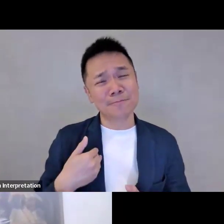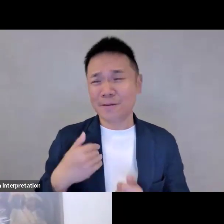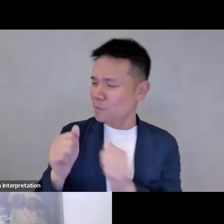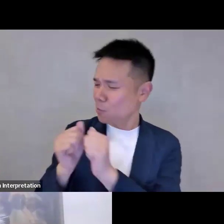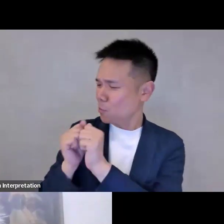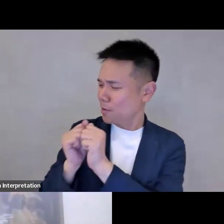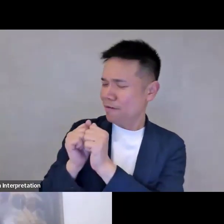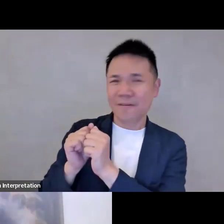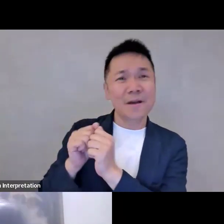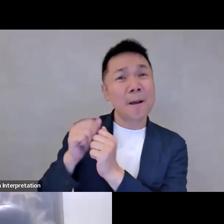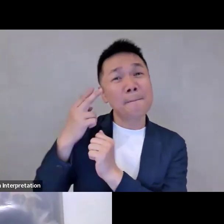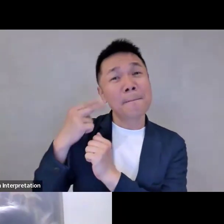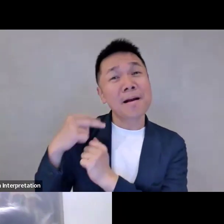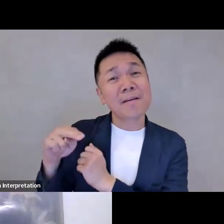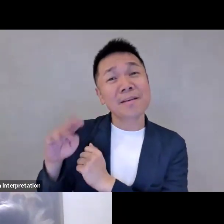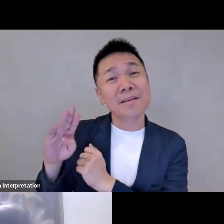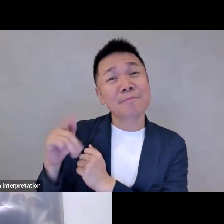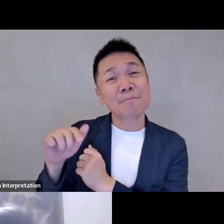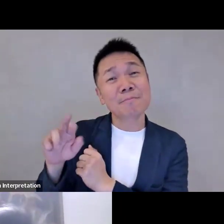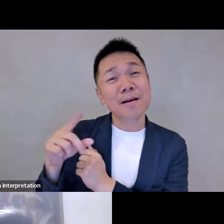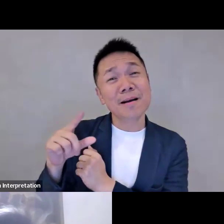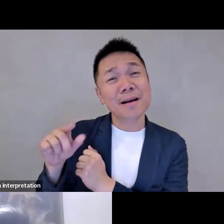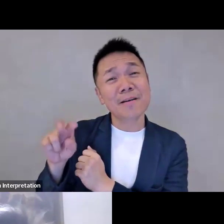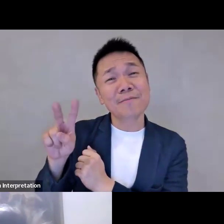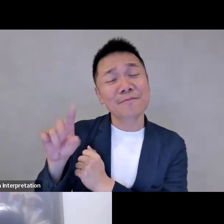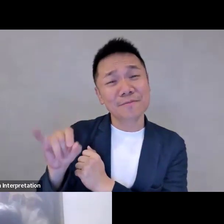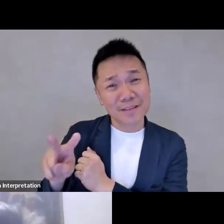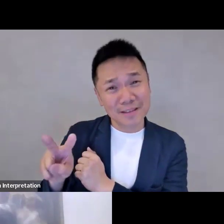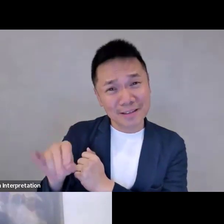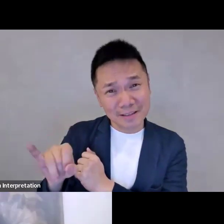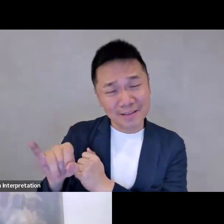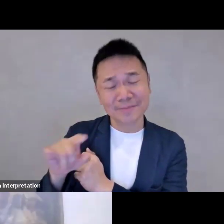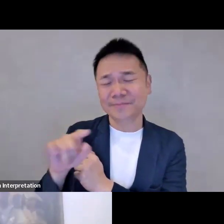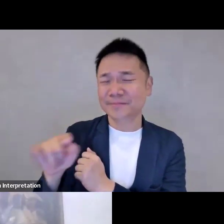哦，这也有点矛盾，